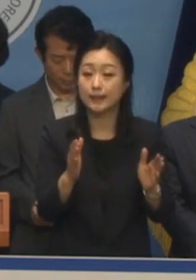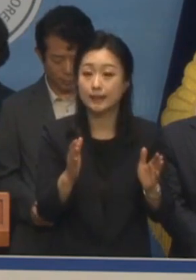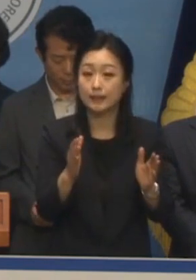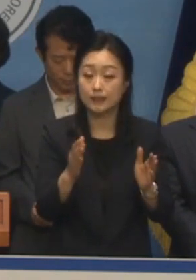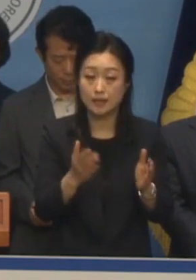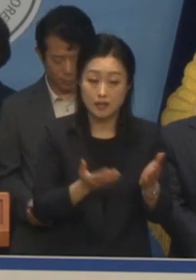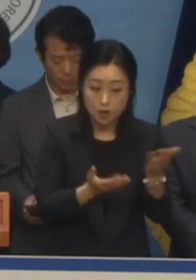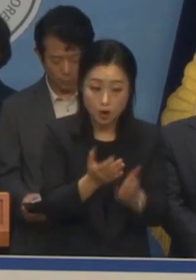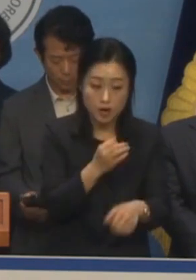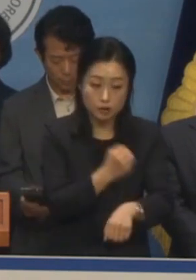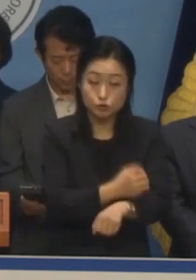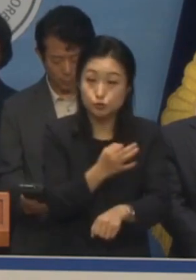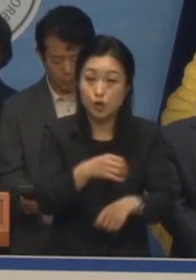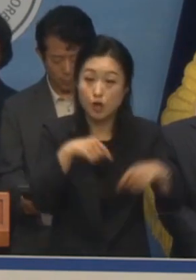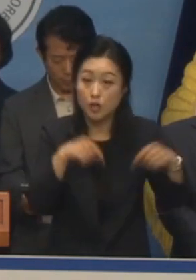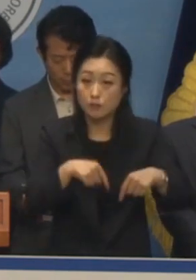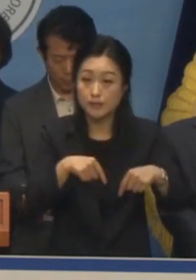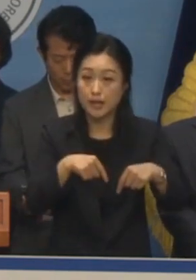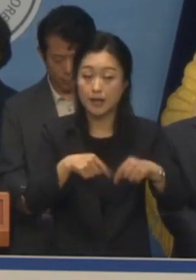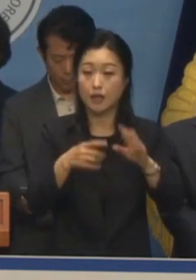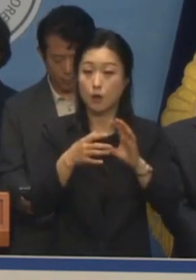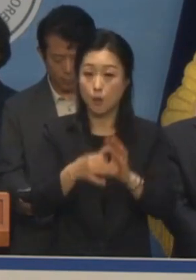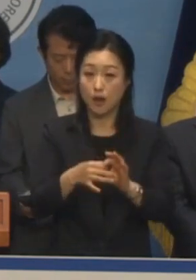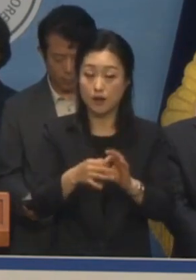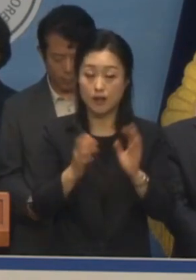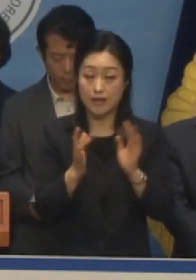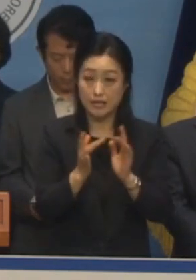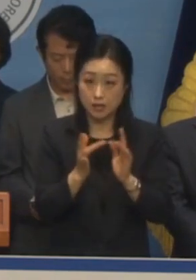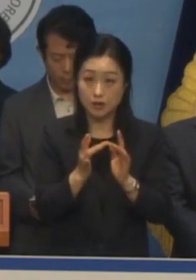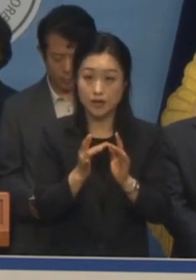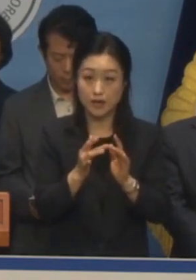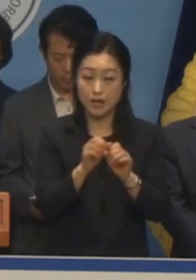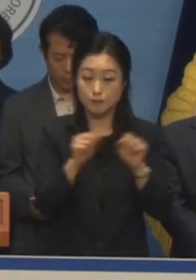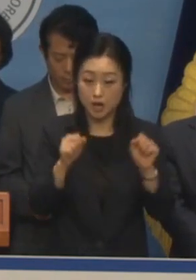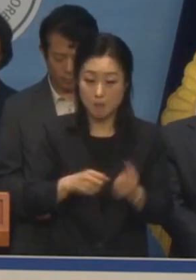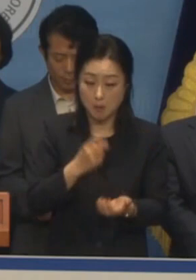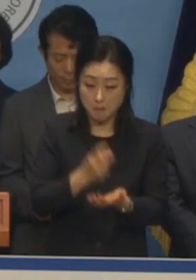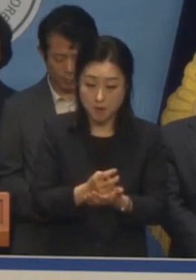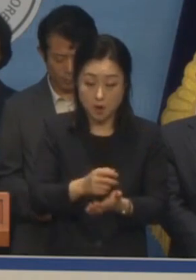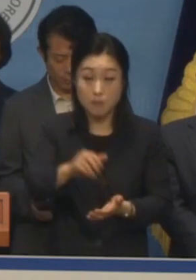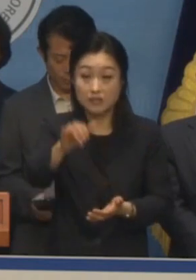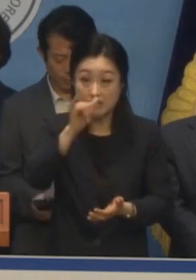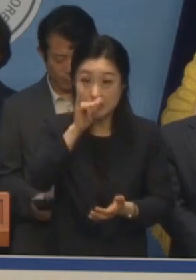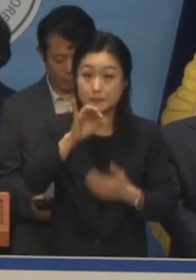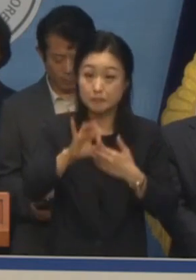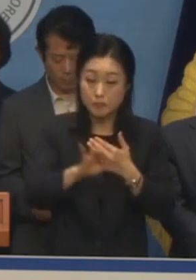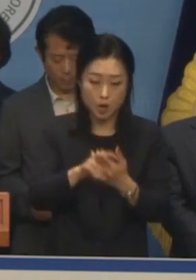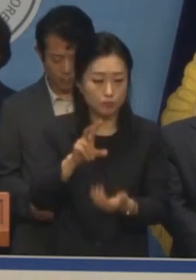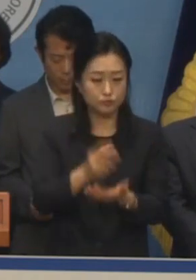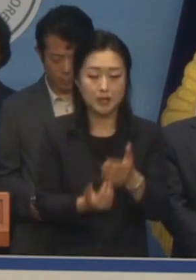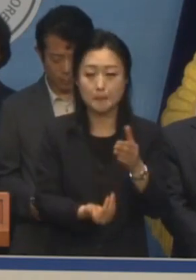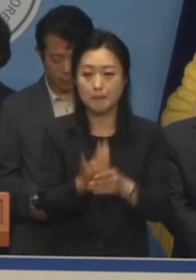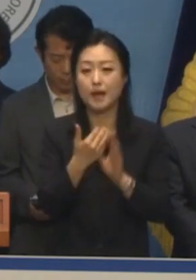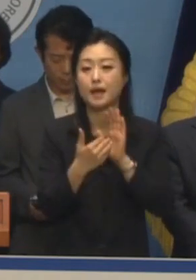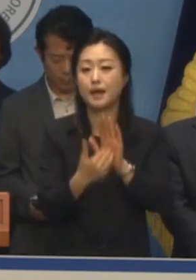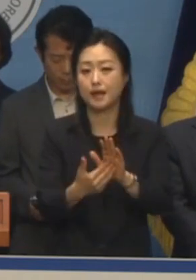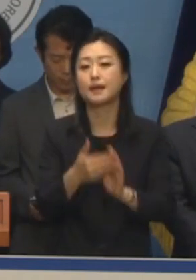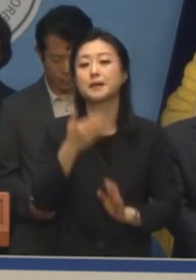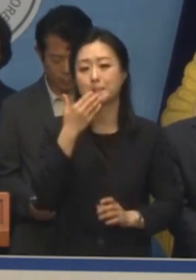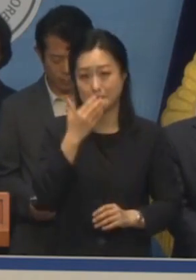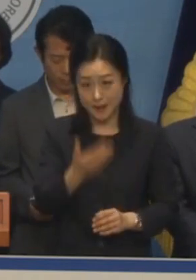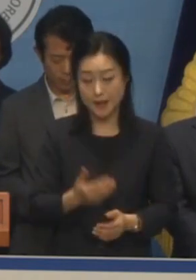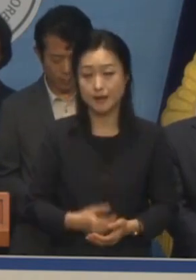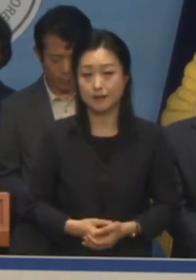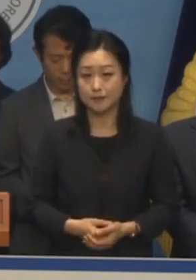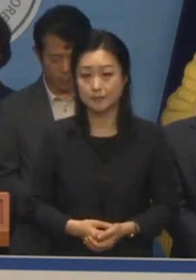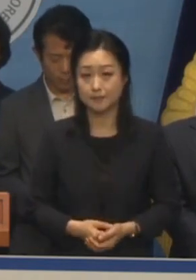거래 수수료 등을 협상할 수 있도록 하는 온라인 플랫폼법이 제정되었더라면 근본과 같은 대참사는